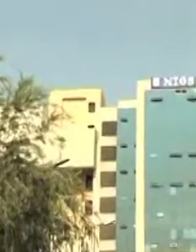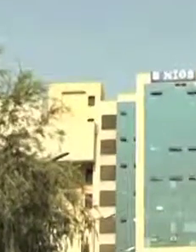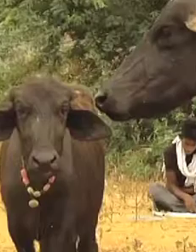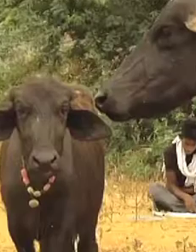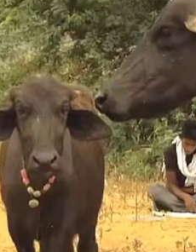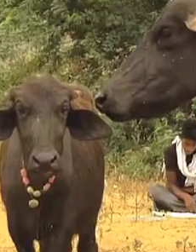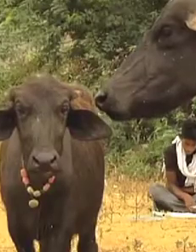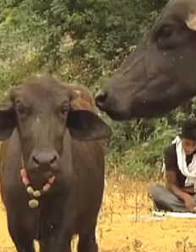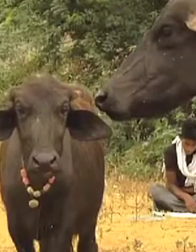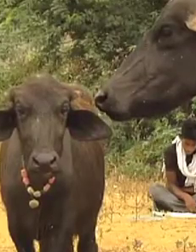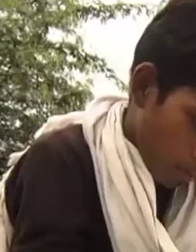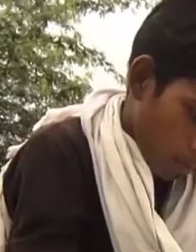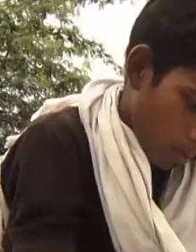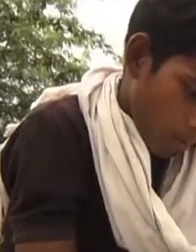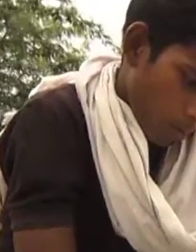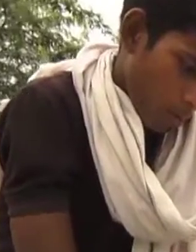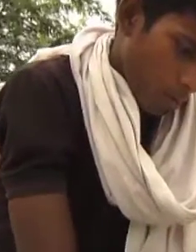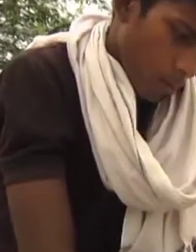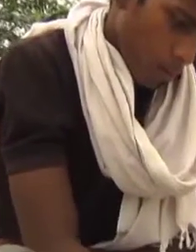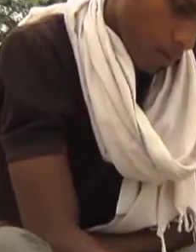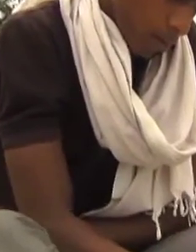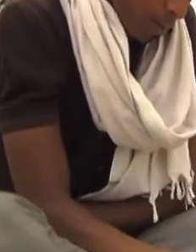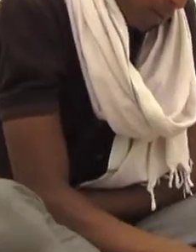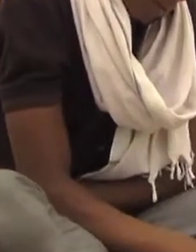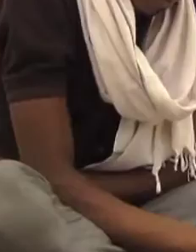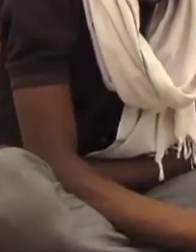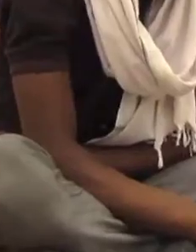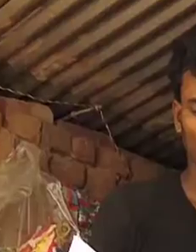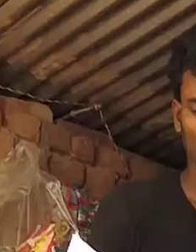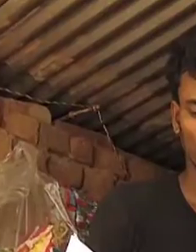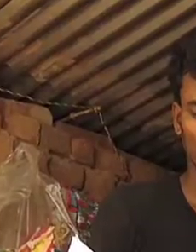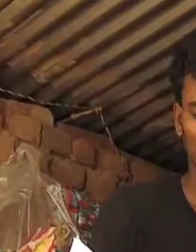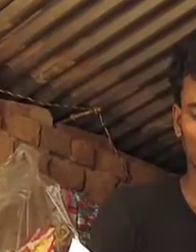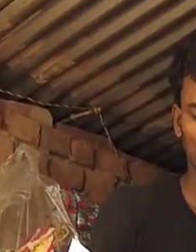कभी पढ़े हम कहीं पढ़े वे विषय की लोच